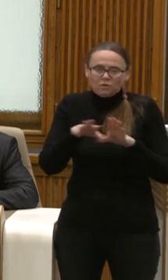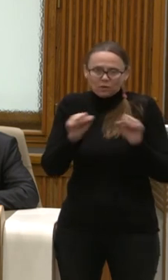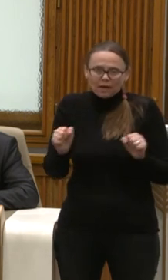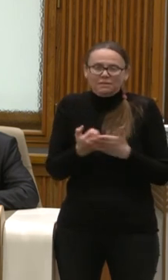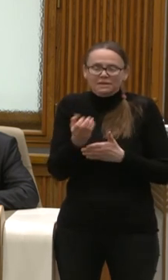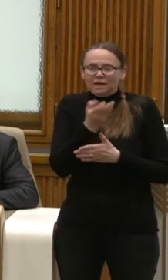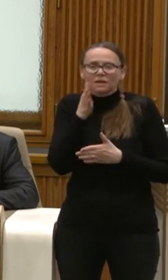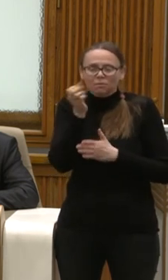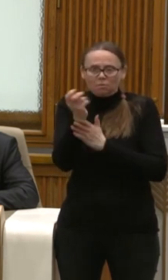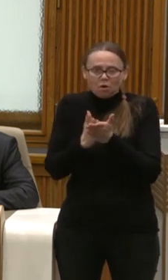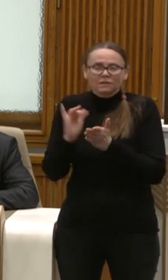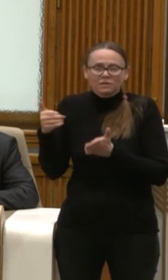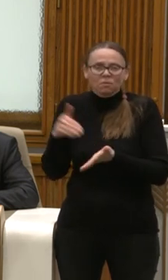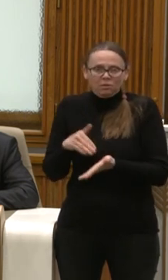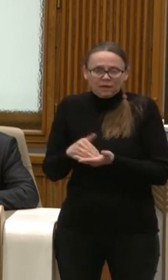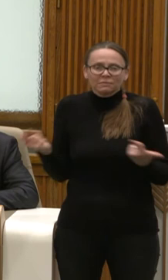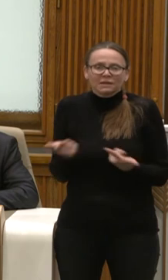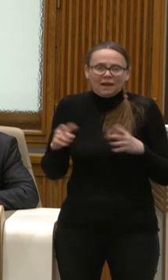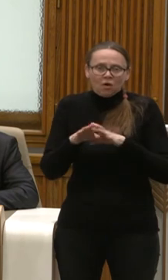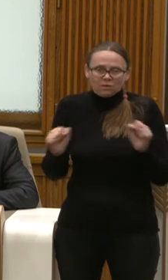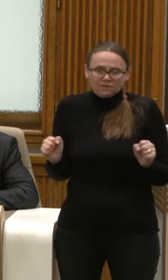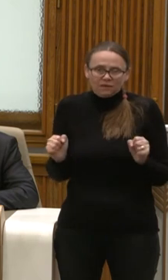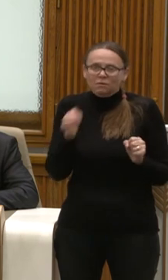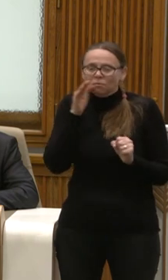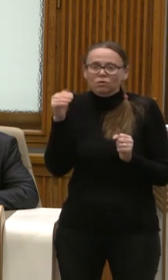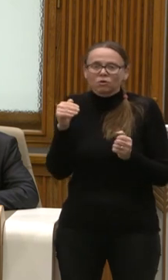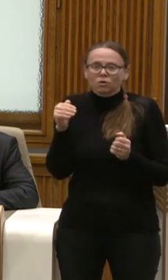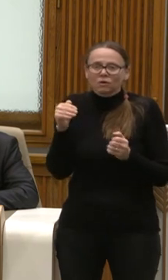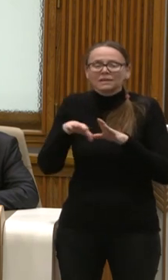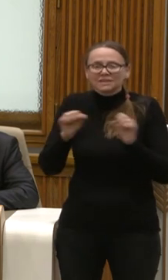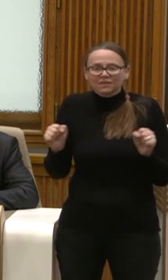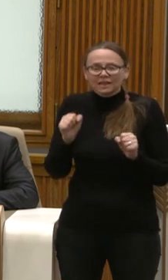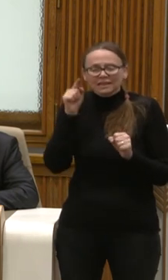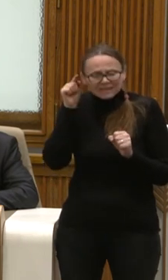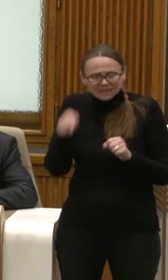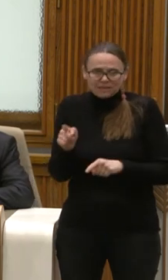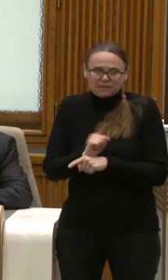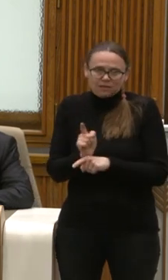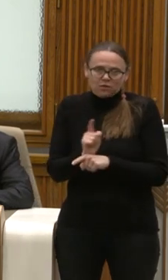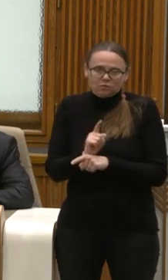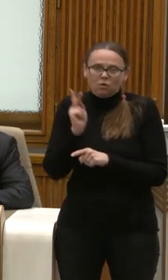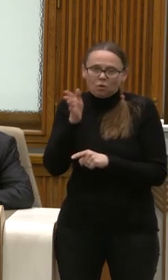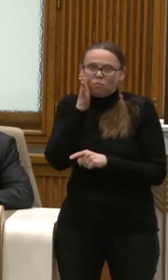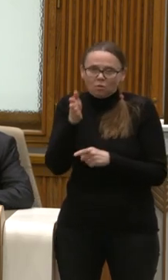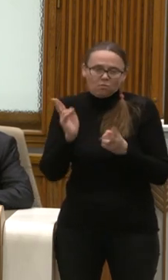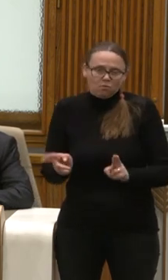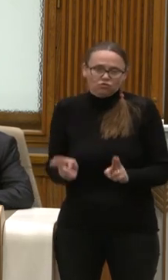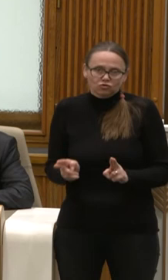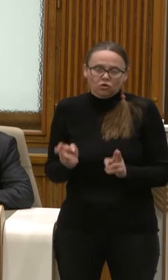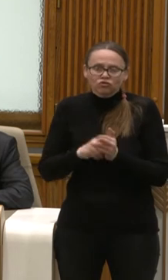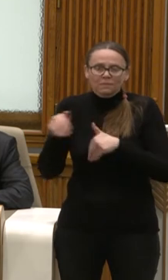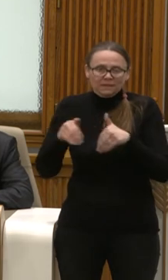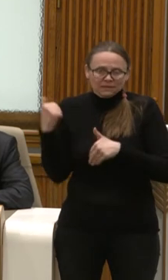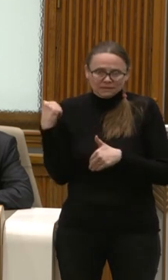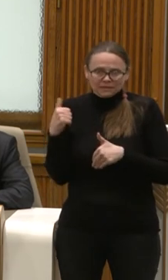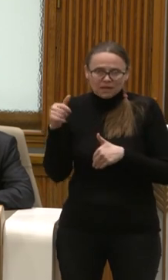katere bomo ocenili, da so potrebni in da jih lahko izvedemo, bodo izvedene tisti trenutek, ko bo mogoče, še minister